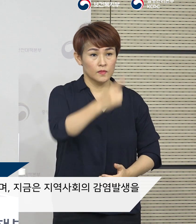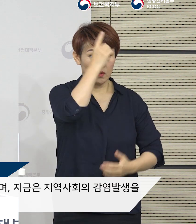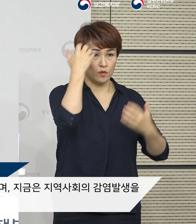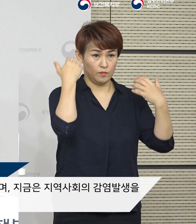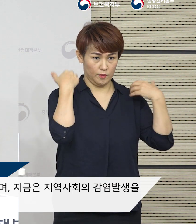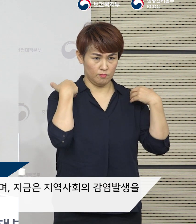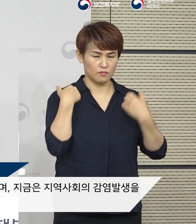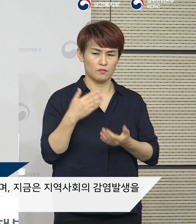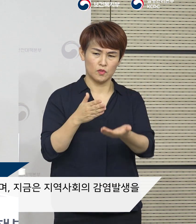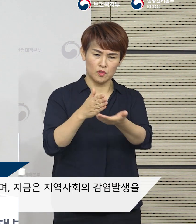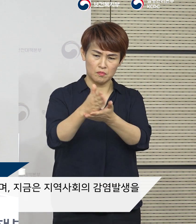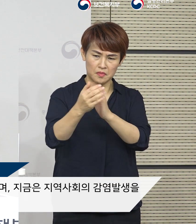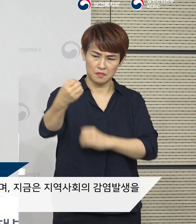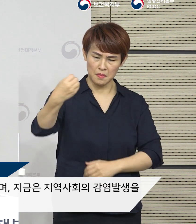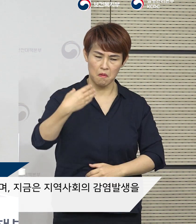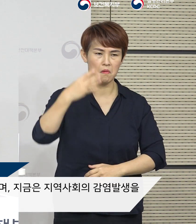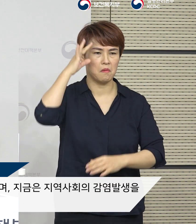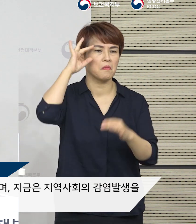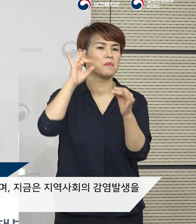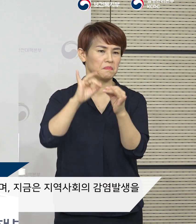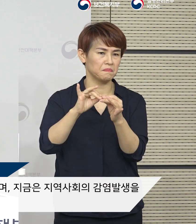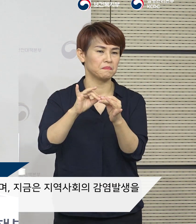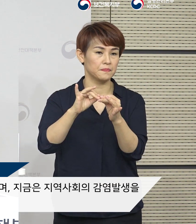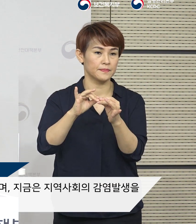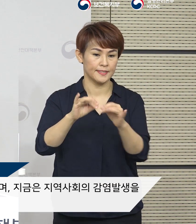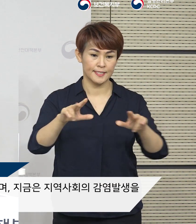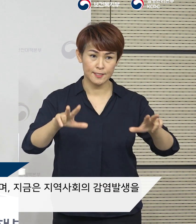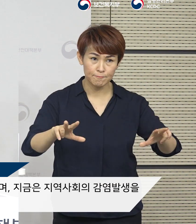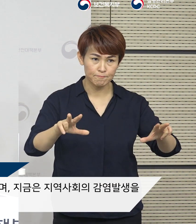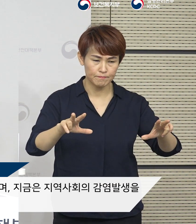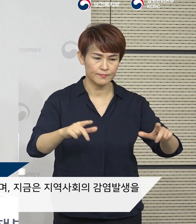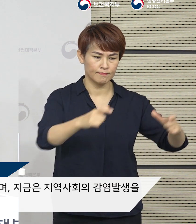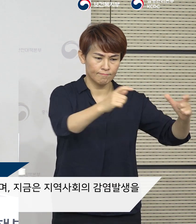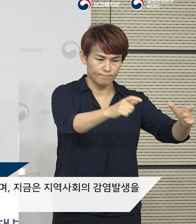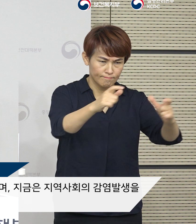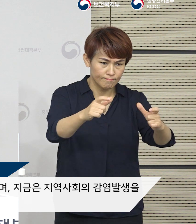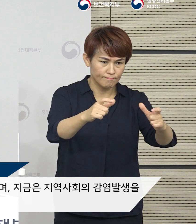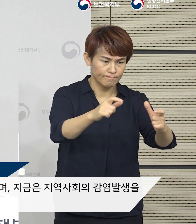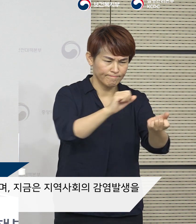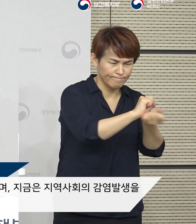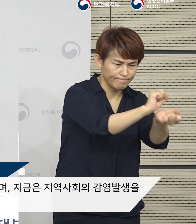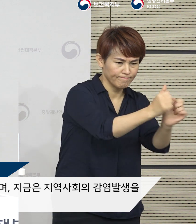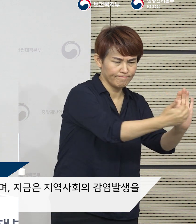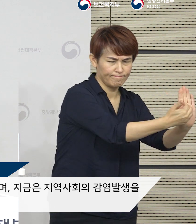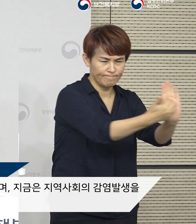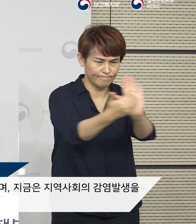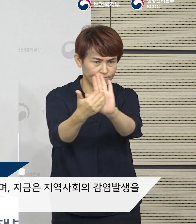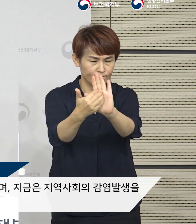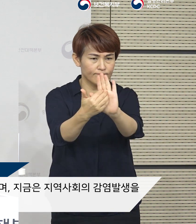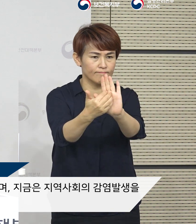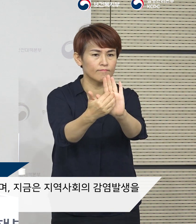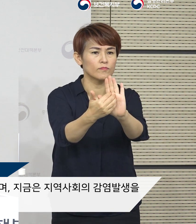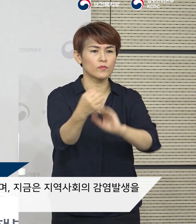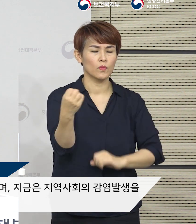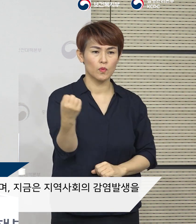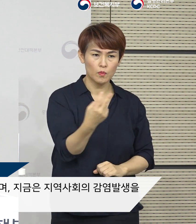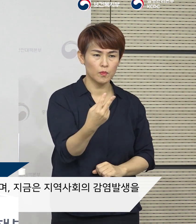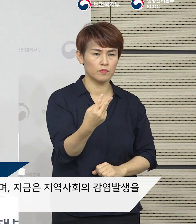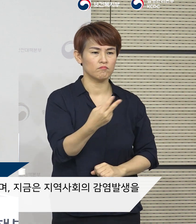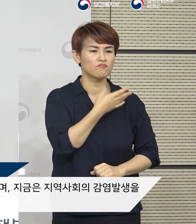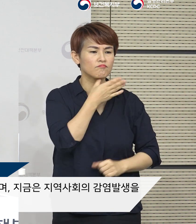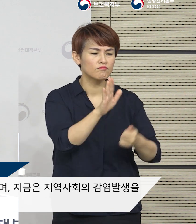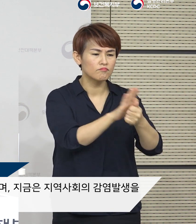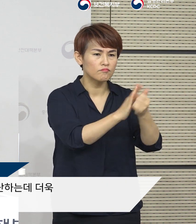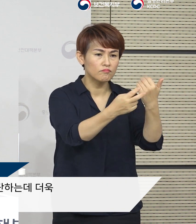이러한 전문가들의 의견에 10분 공감하며 지금은 지역사회의 감염 발생을 더 확실하게 줄이면서